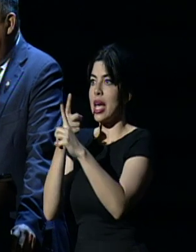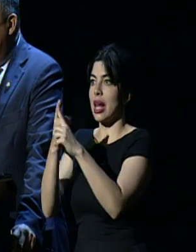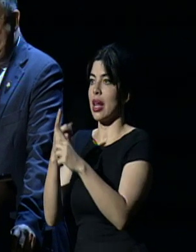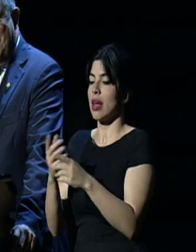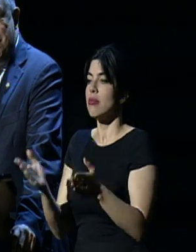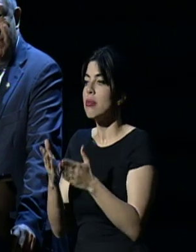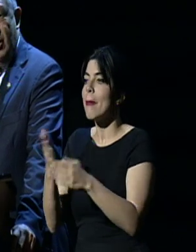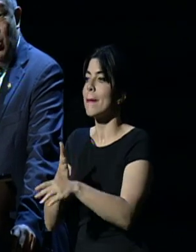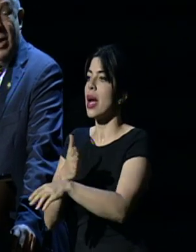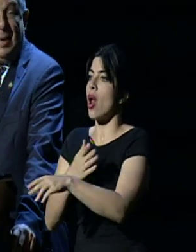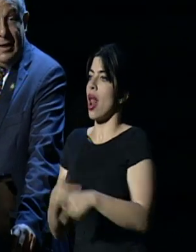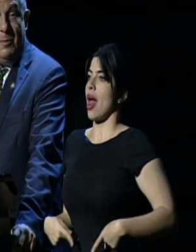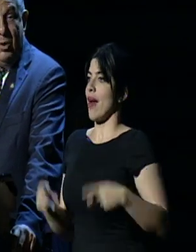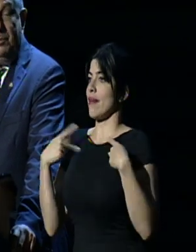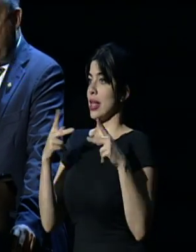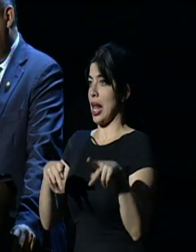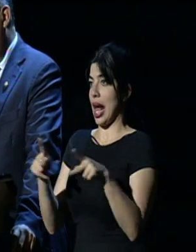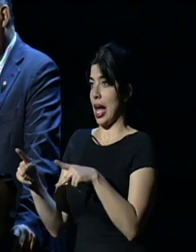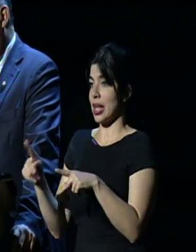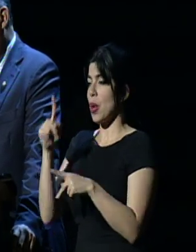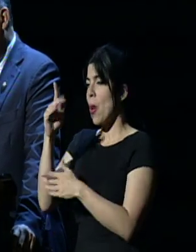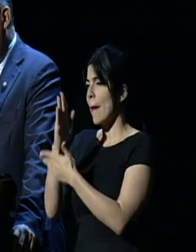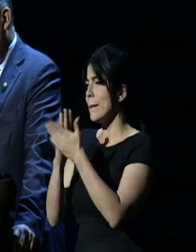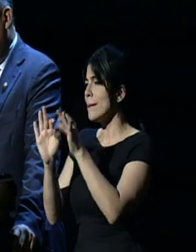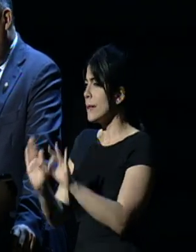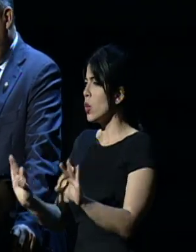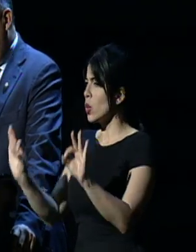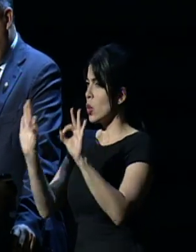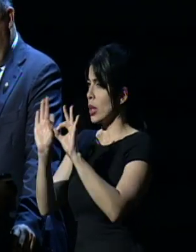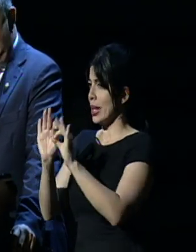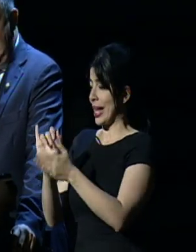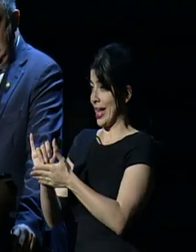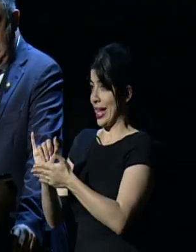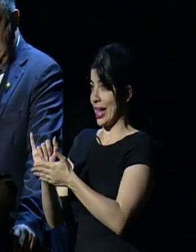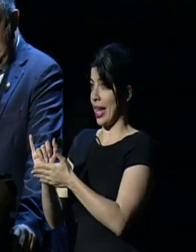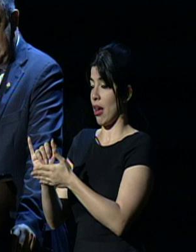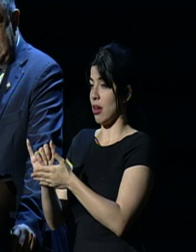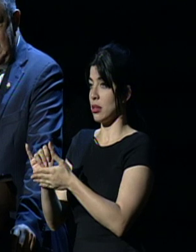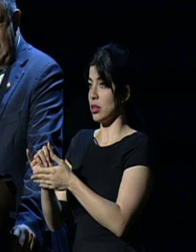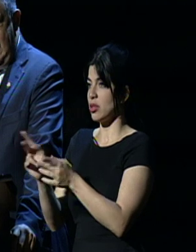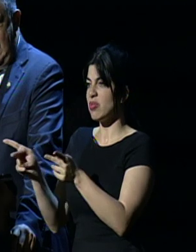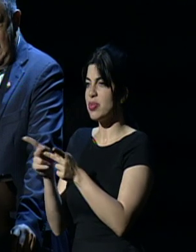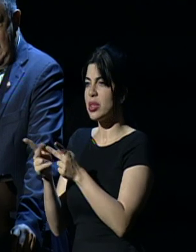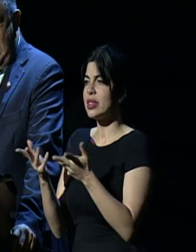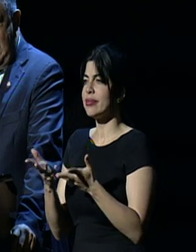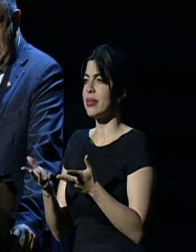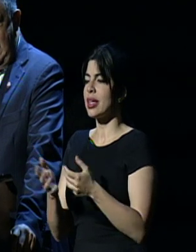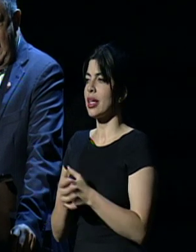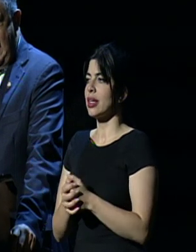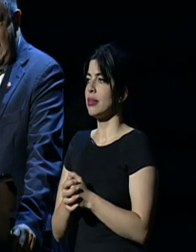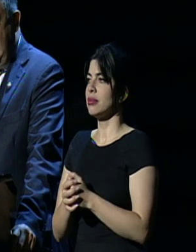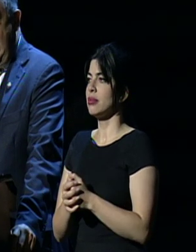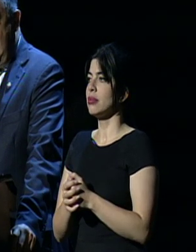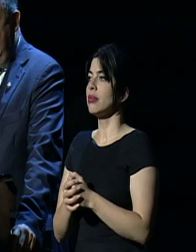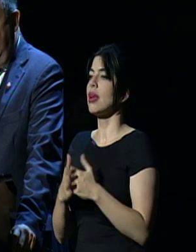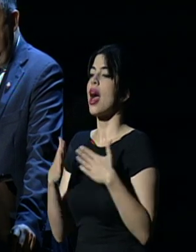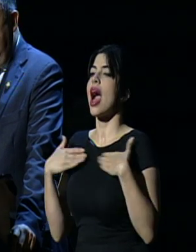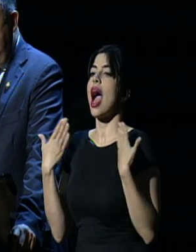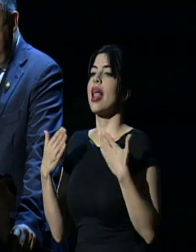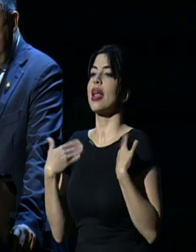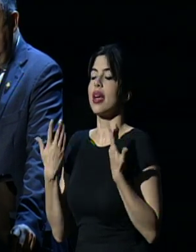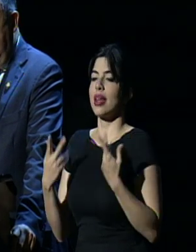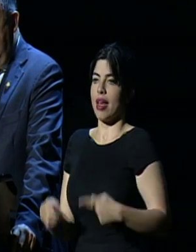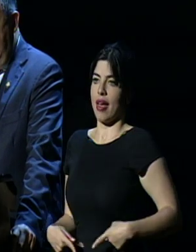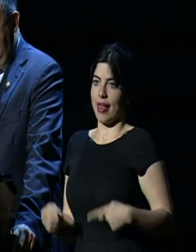de vida de la gente. Y una parte muy importante de esa condición es la alegría de